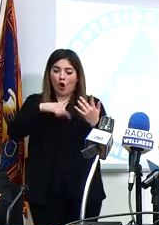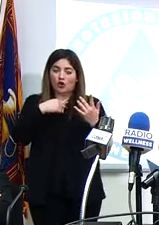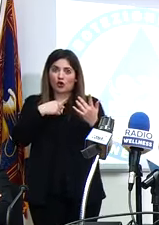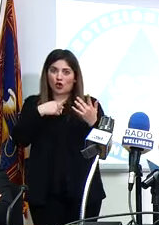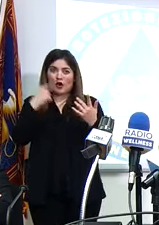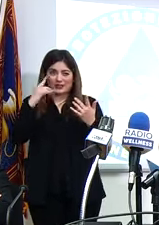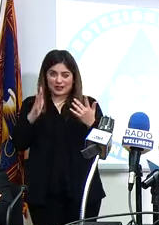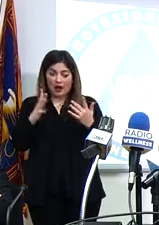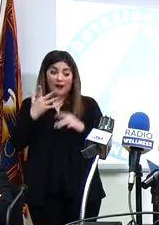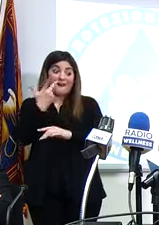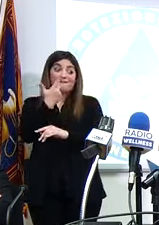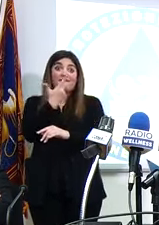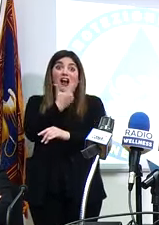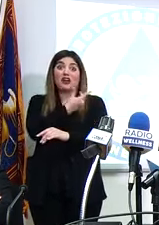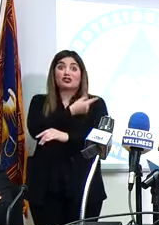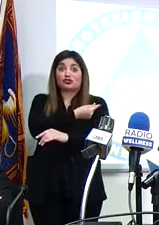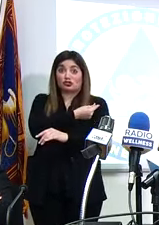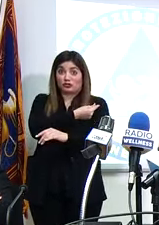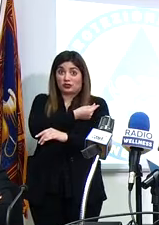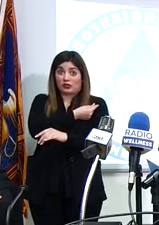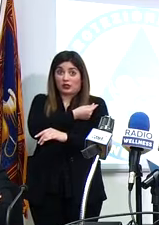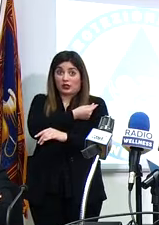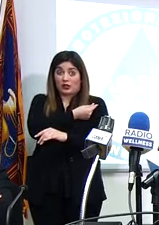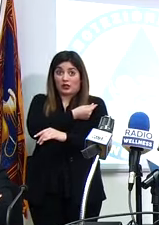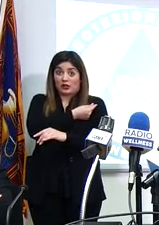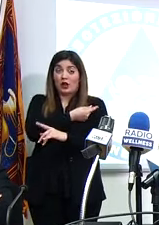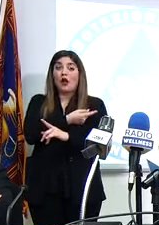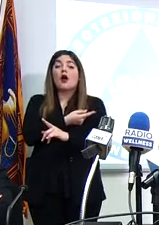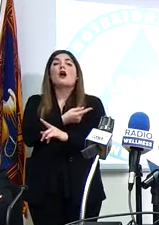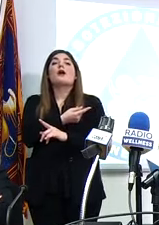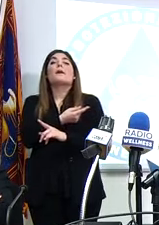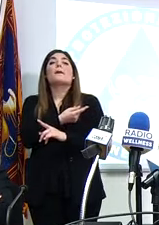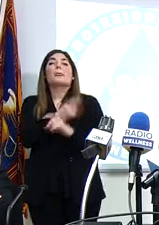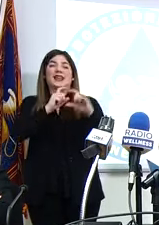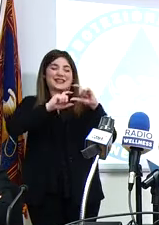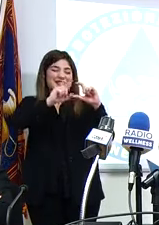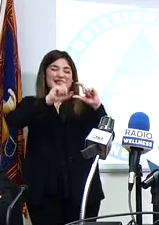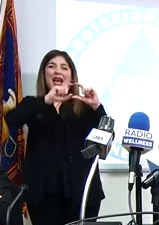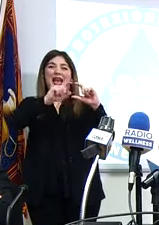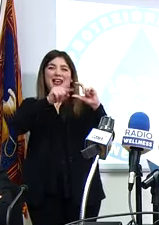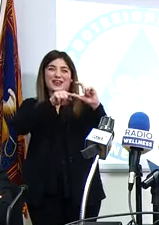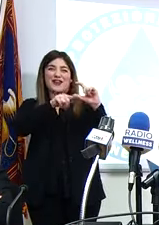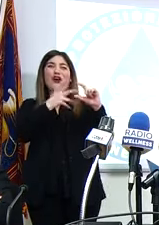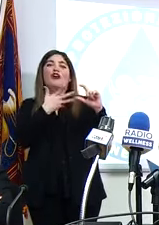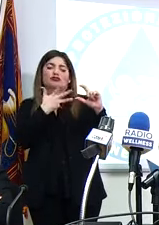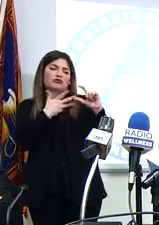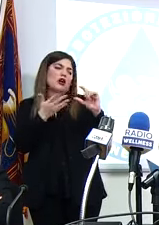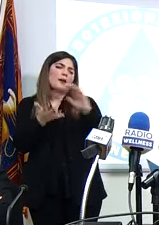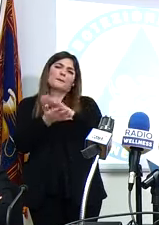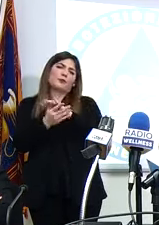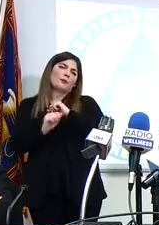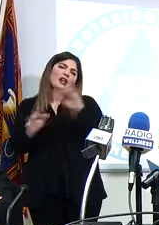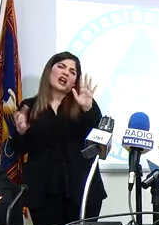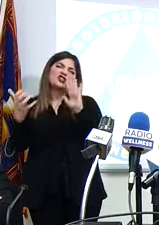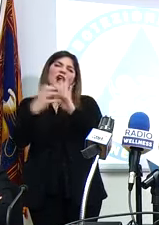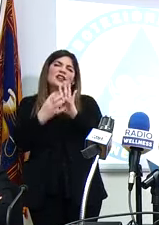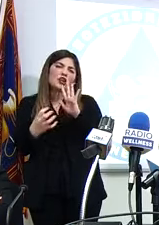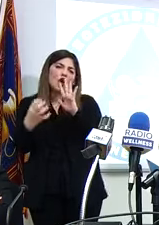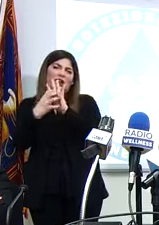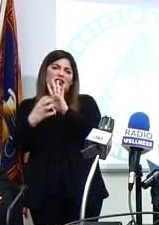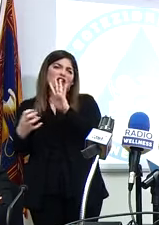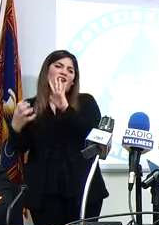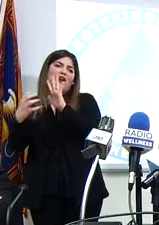i vaccini e che i sieri dei vaccini, e anche qui ci sono pubblicazioni che vengono preprint,